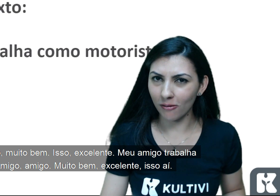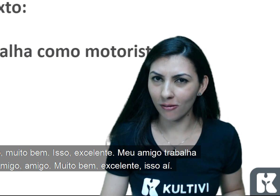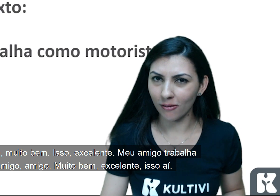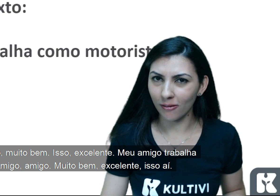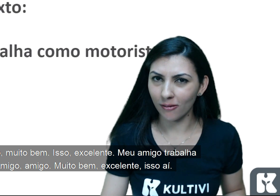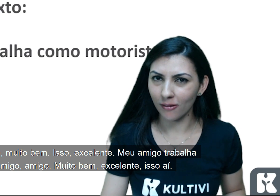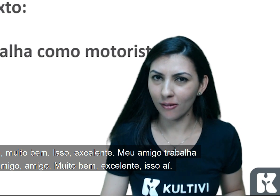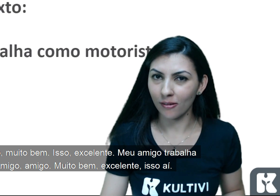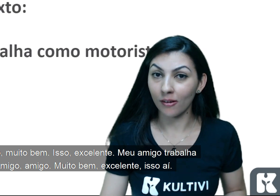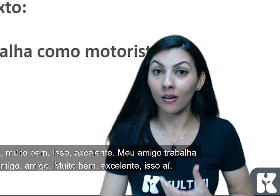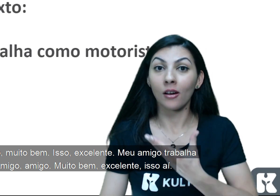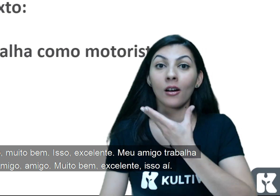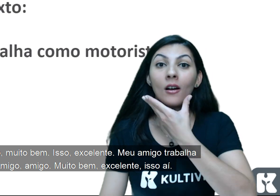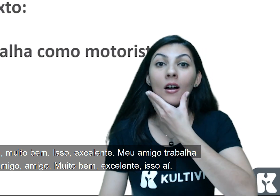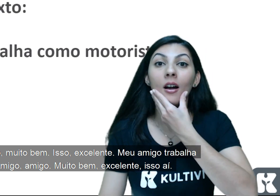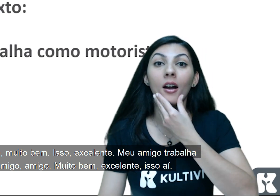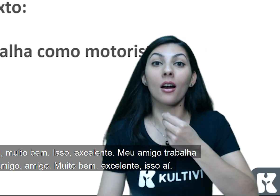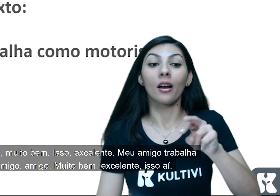irmão?